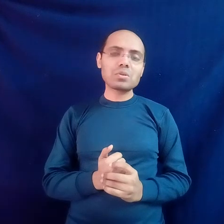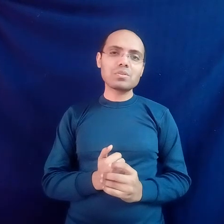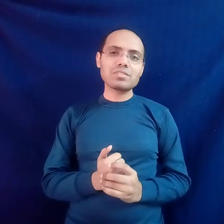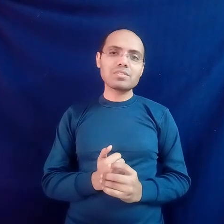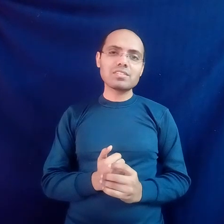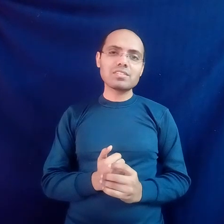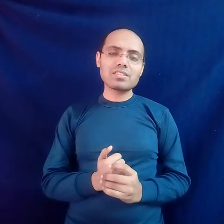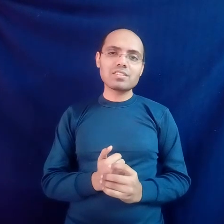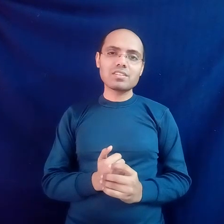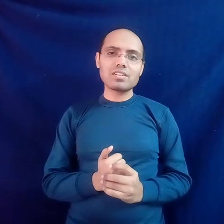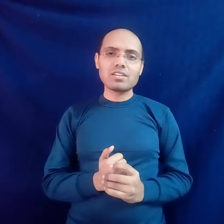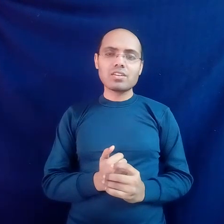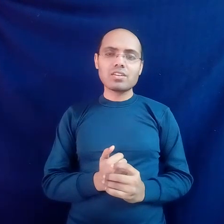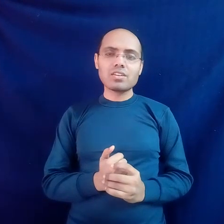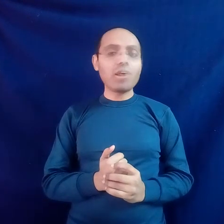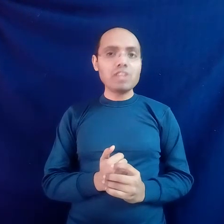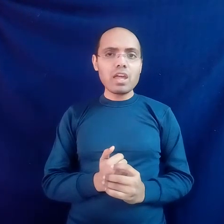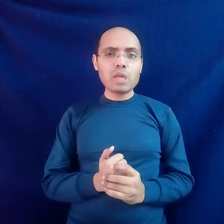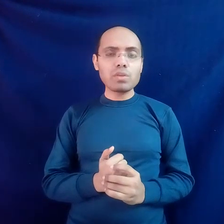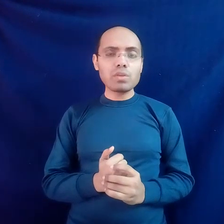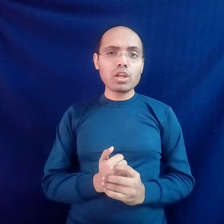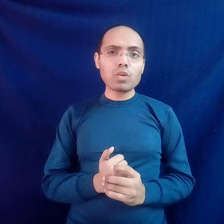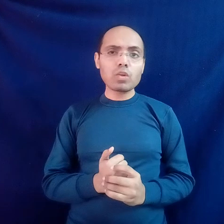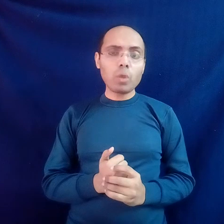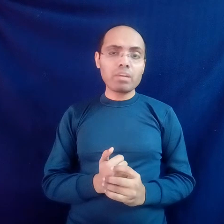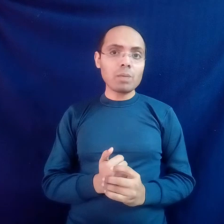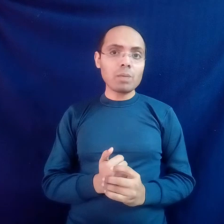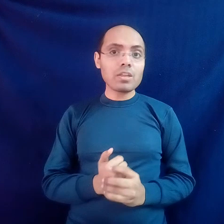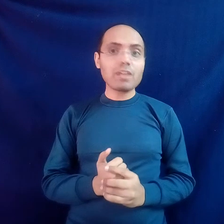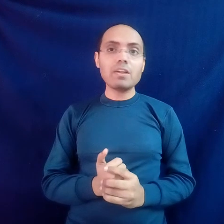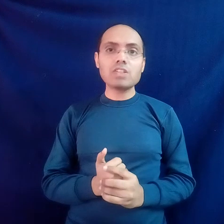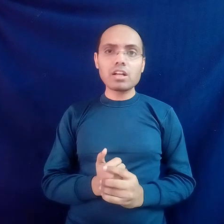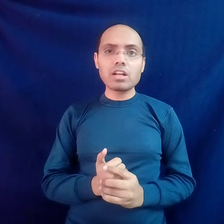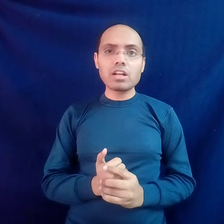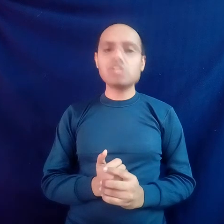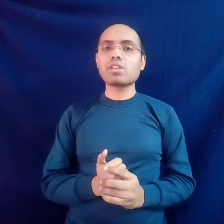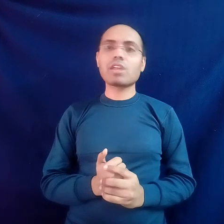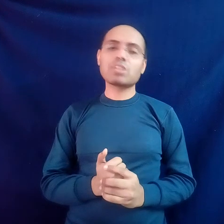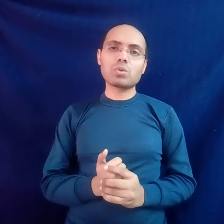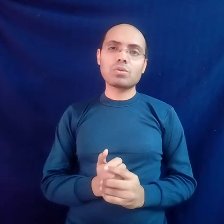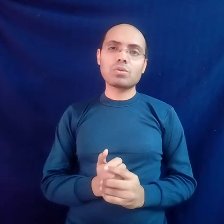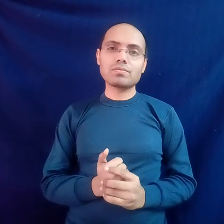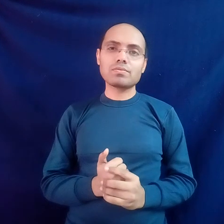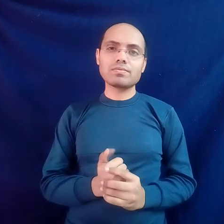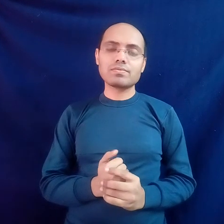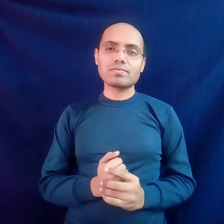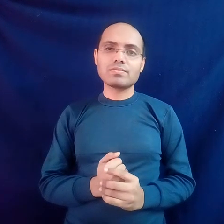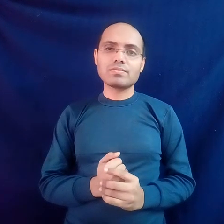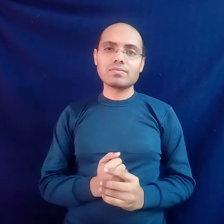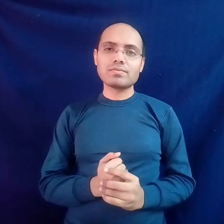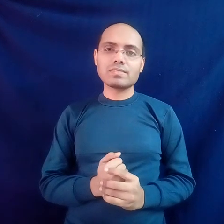दोस्तों। और ये एक दूसरे के साथ कोऑपरेट हमसे कहीं ज़्यादा अच्छी तरह से करते हैं दोस्तों।